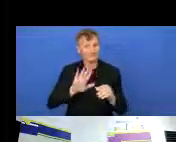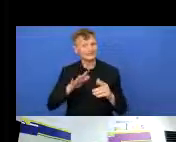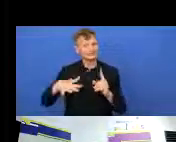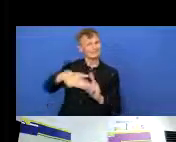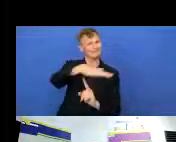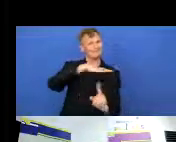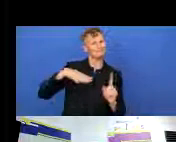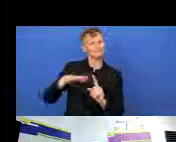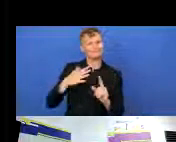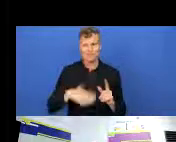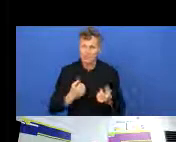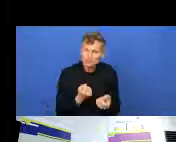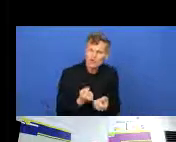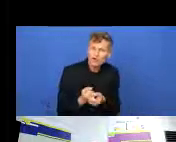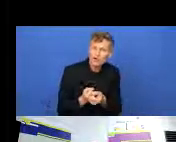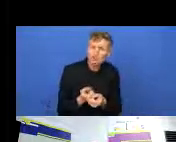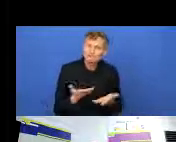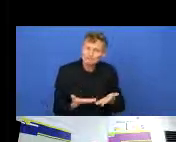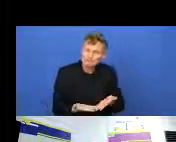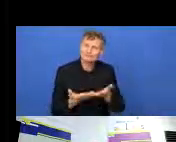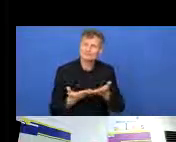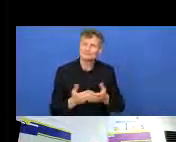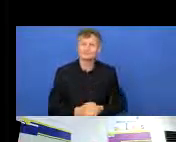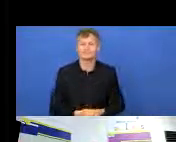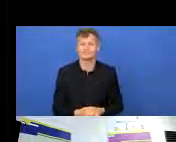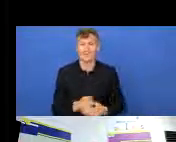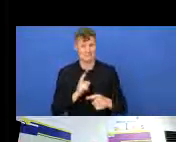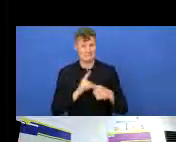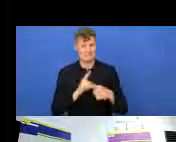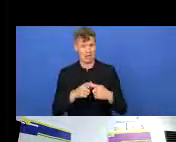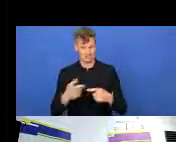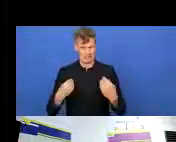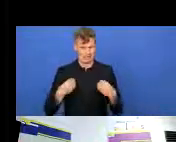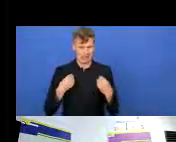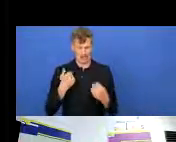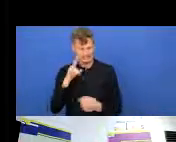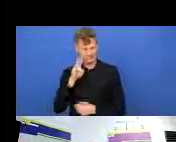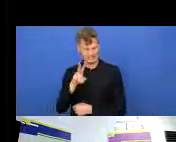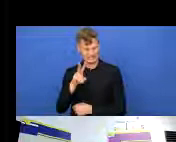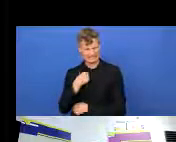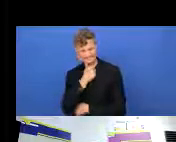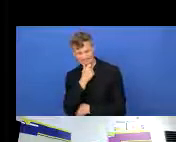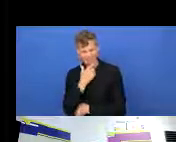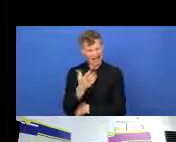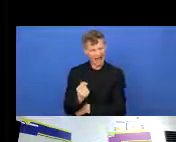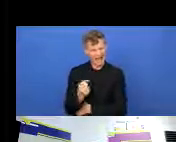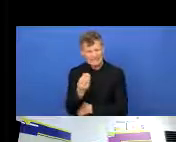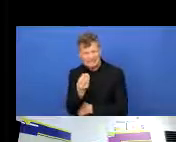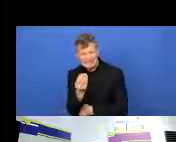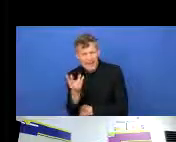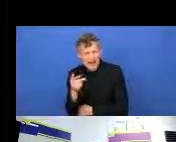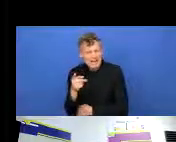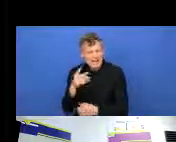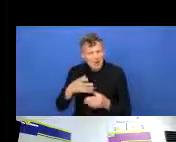difficultés développementales ou d'apprentissage, et ce, en collaboration avec la famille des enfants, s'impose.